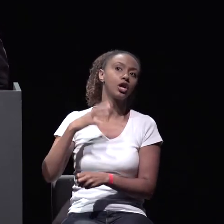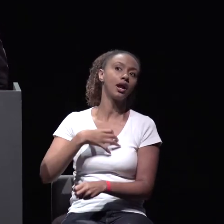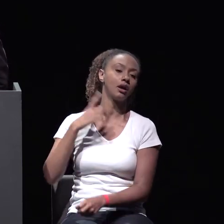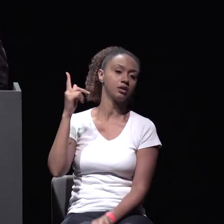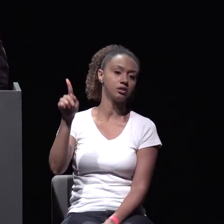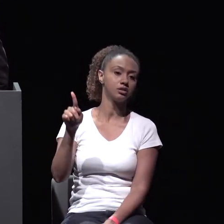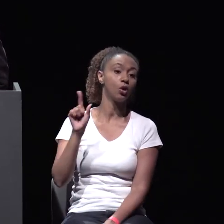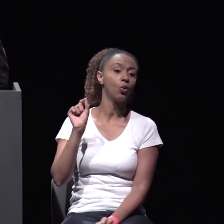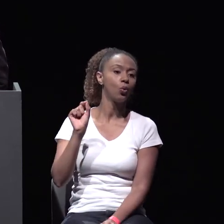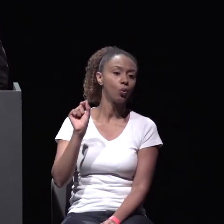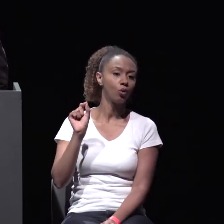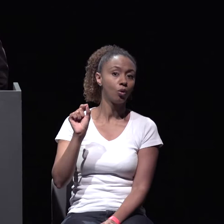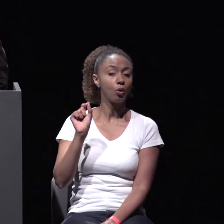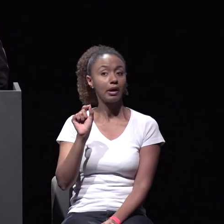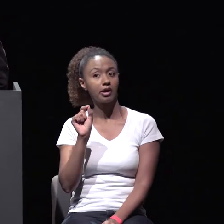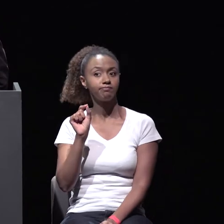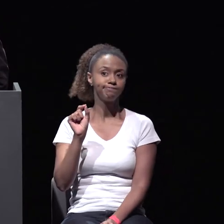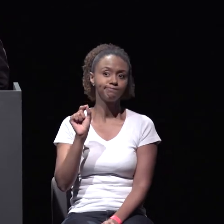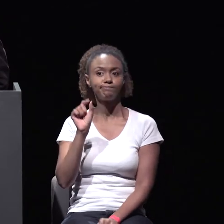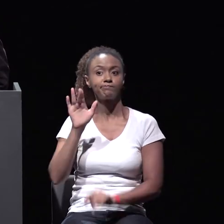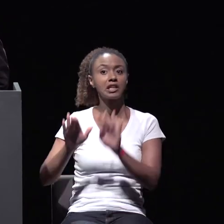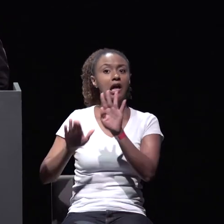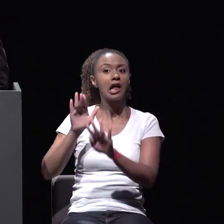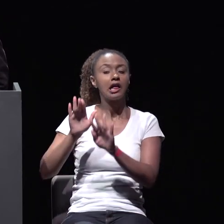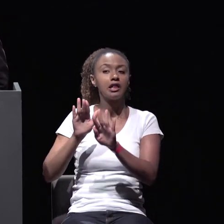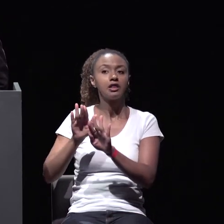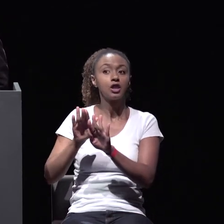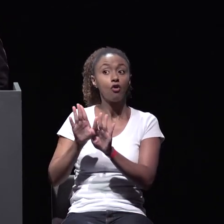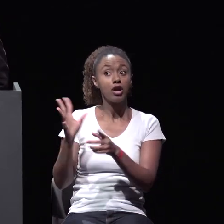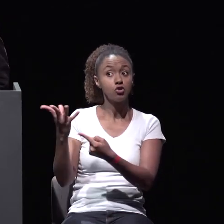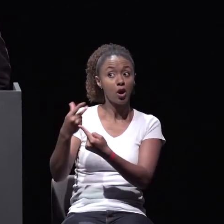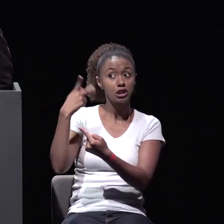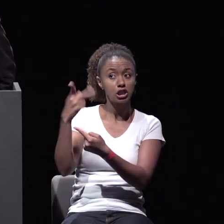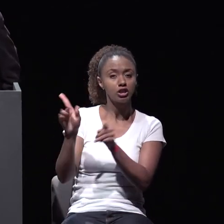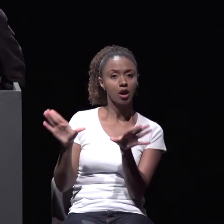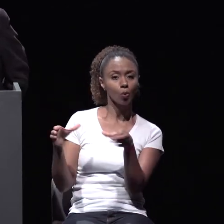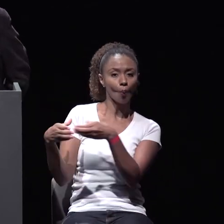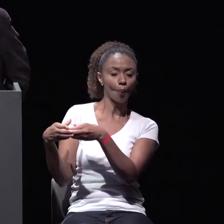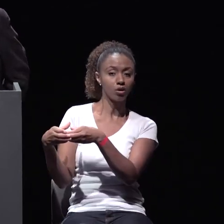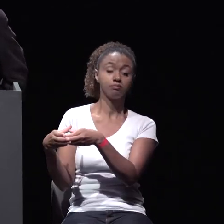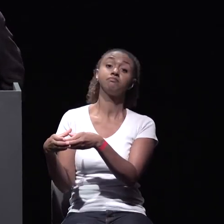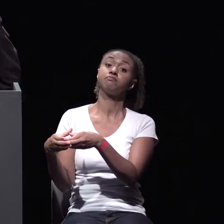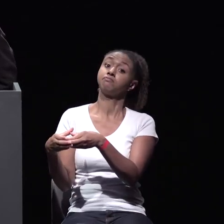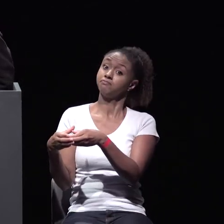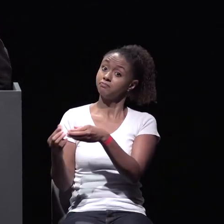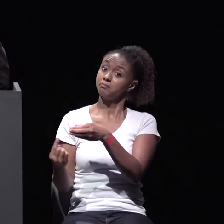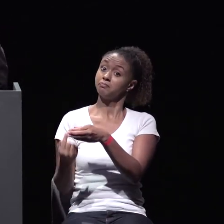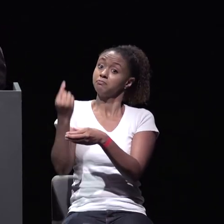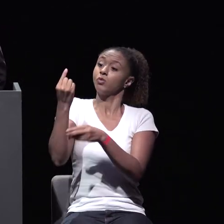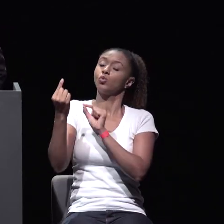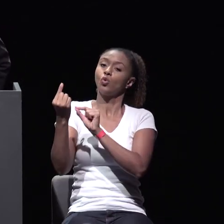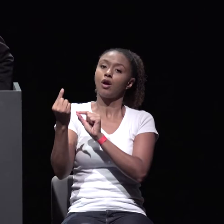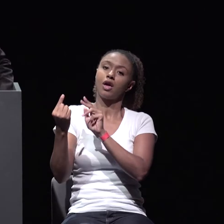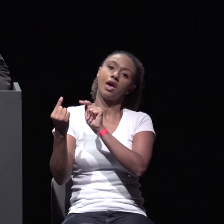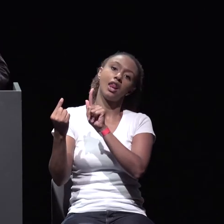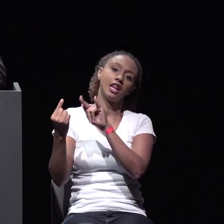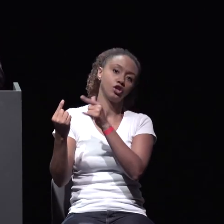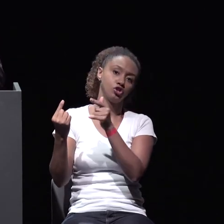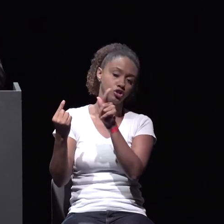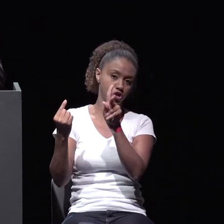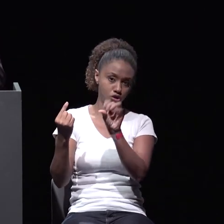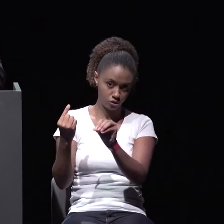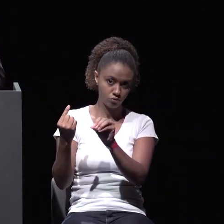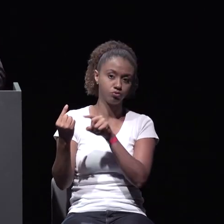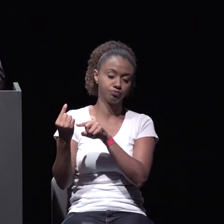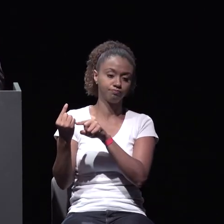um isolamento hipotético que tinha forçado esses artistas locais em particular o aleijadinho a criação de uma forma nova então a